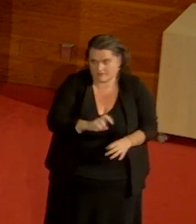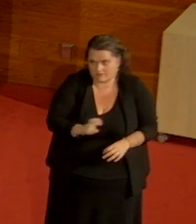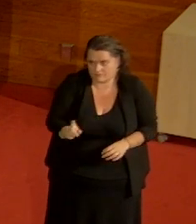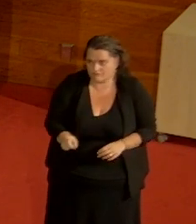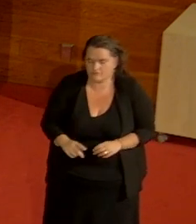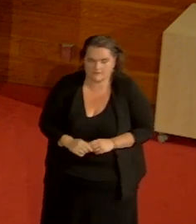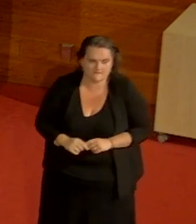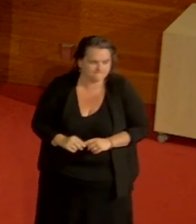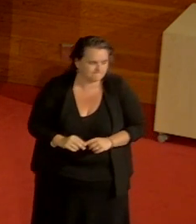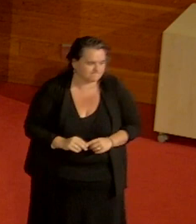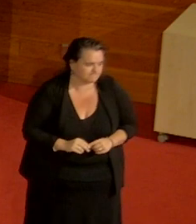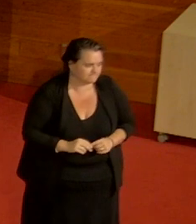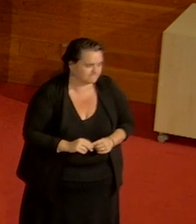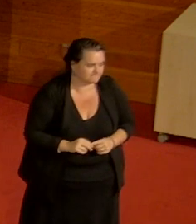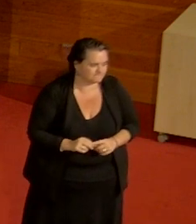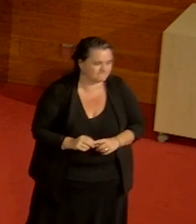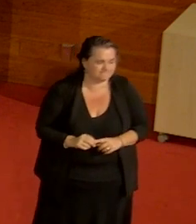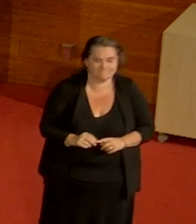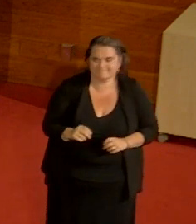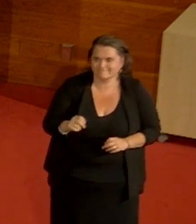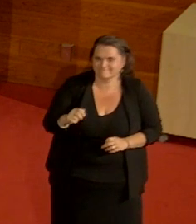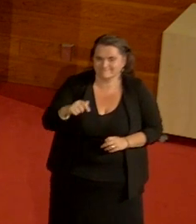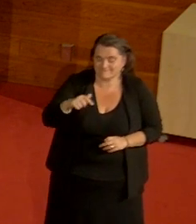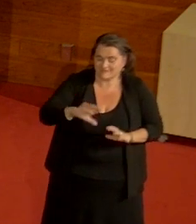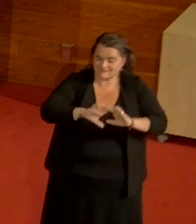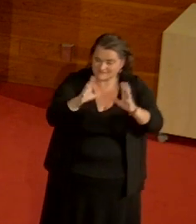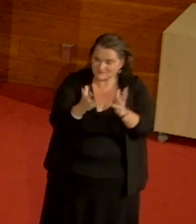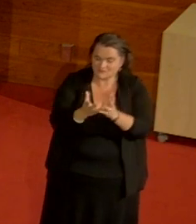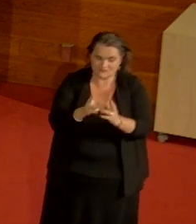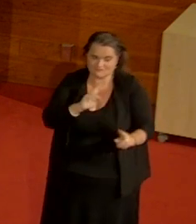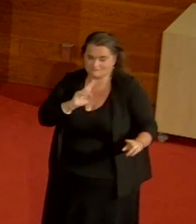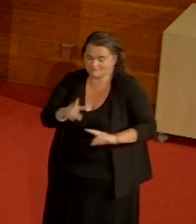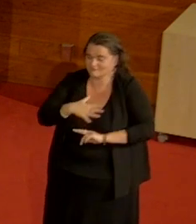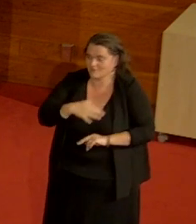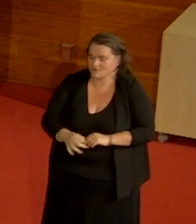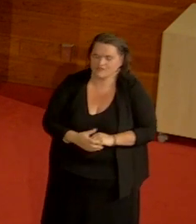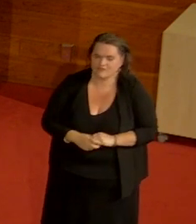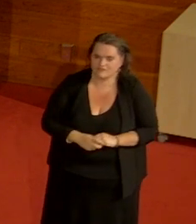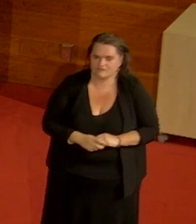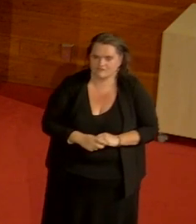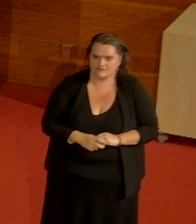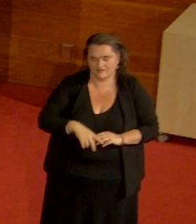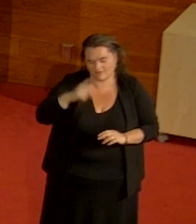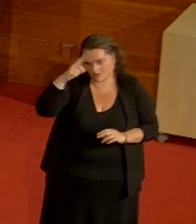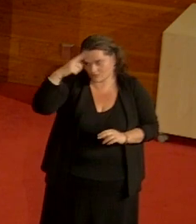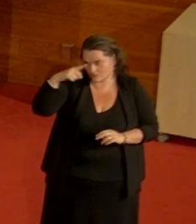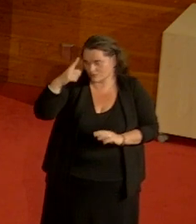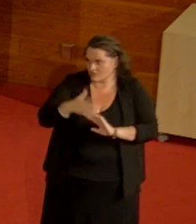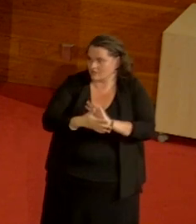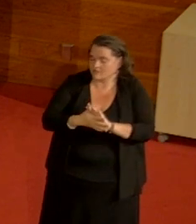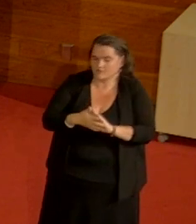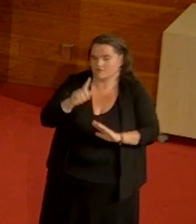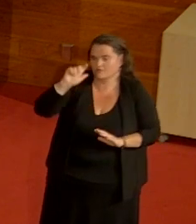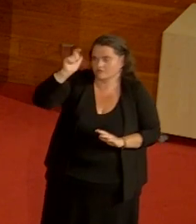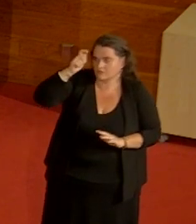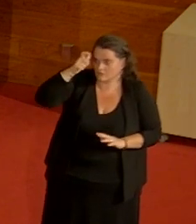importante en el futuro para enfrentarnos a este mundo complejo viene necesariamente de la cultura y cuando hablo de la cultura hablo del